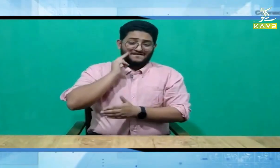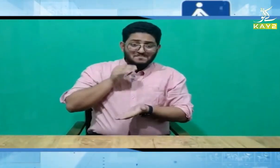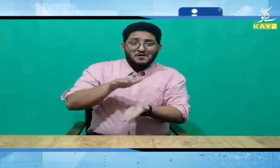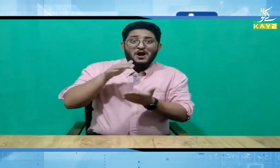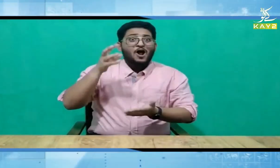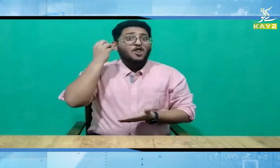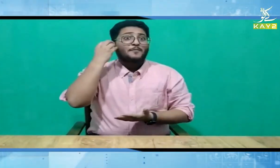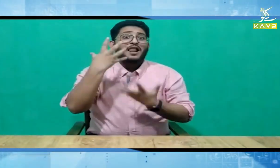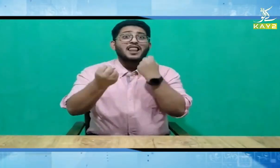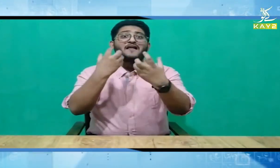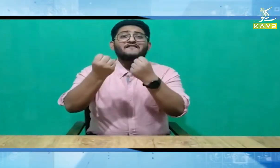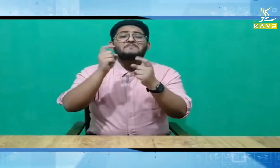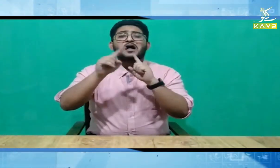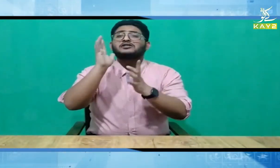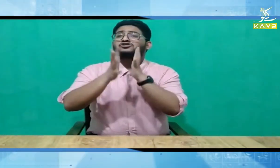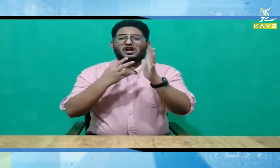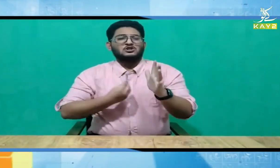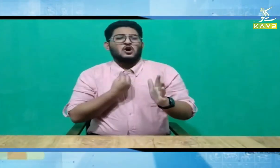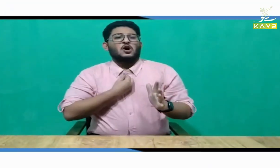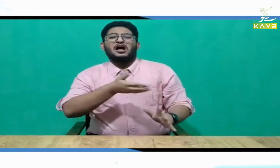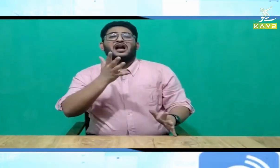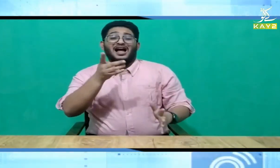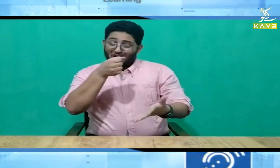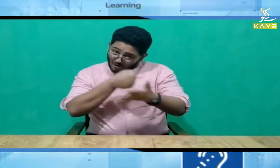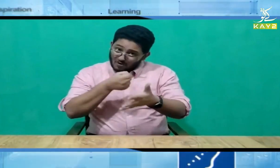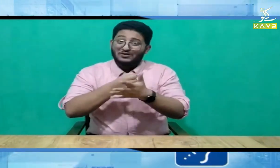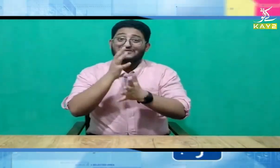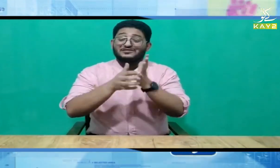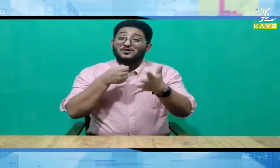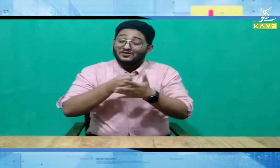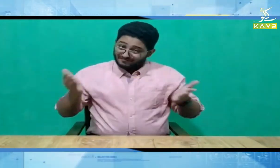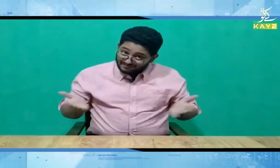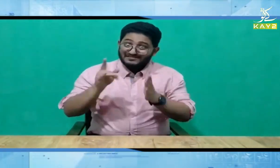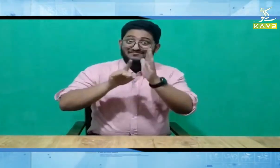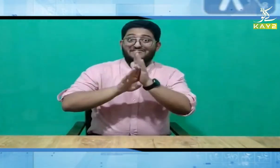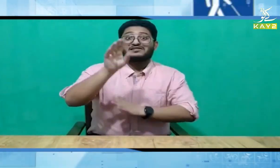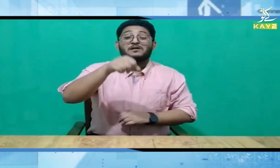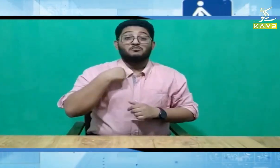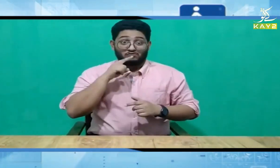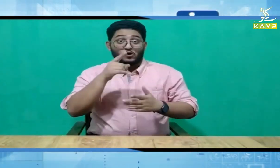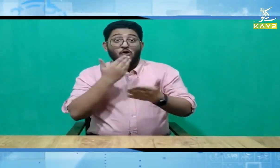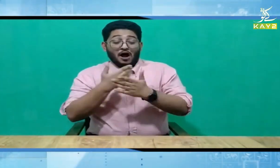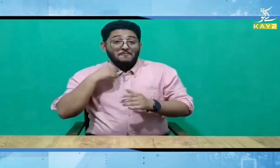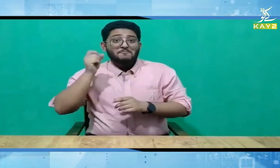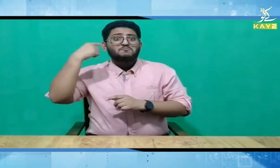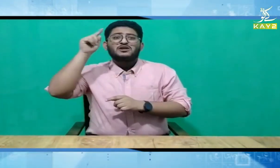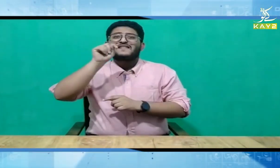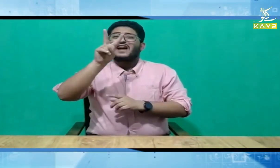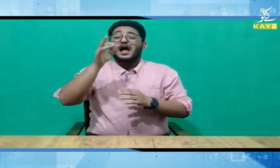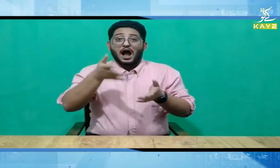डेफ़ कम्युनिटी के बहुत सारे लोग मुझे जान रहे होते हैं। मैं बस अभी एक चीज़ चाहता हूँ कि ऐसे बहुत सारे डेफ़ पेरेंट्स हैं जिनके बच्चे बोल और सुन सकते हैं और इशारों की ज़बान भी